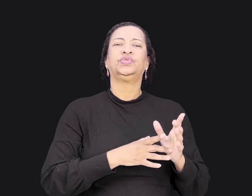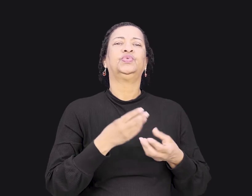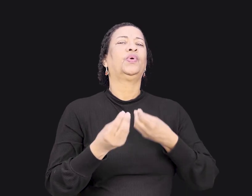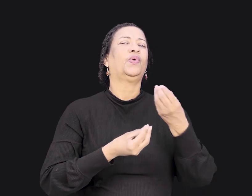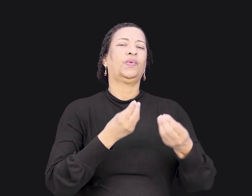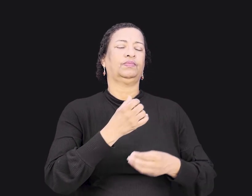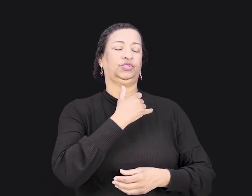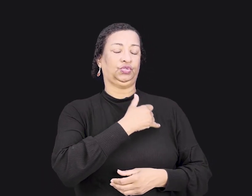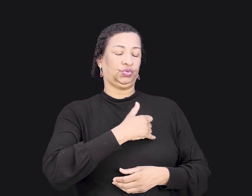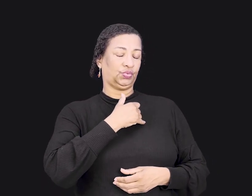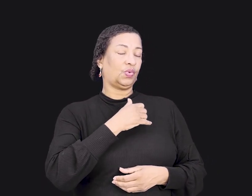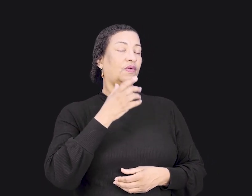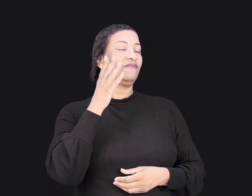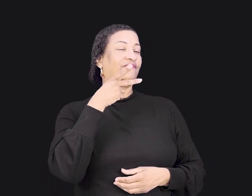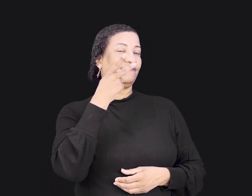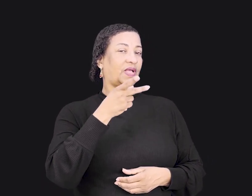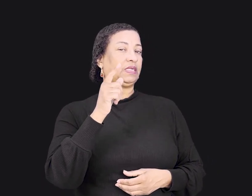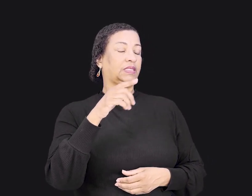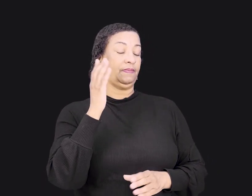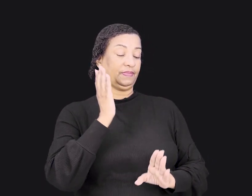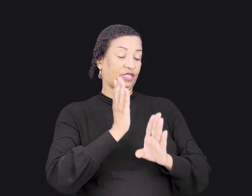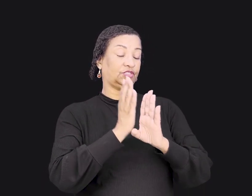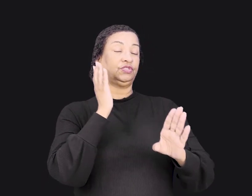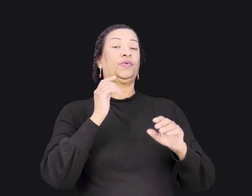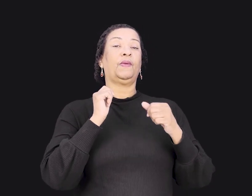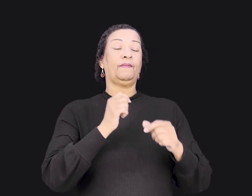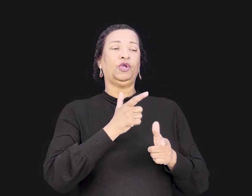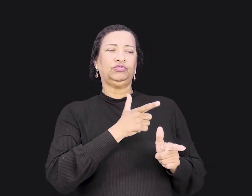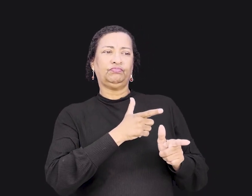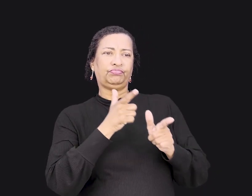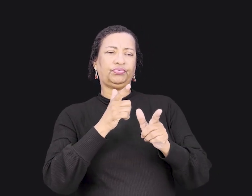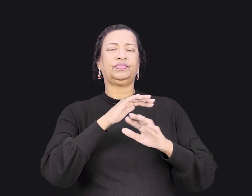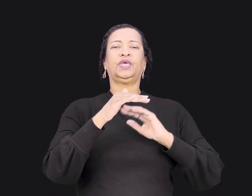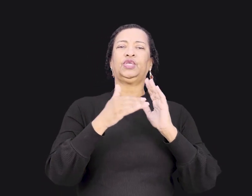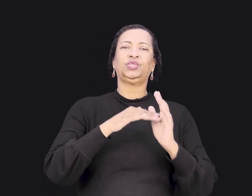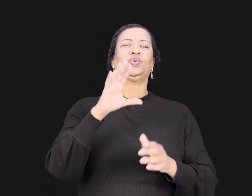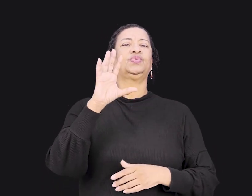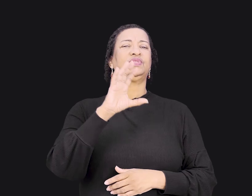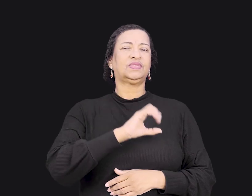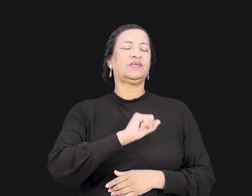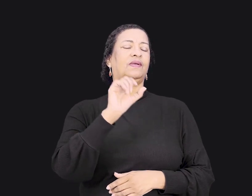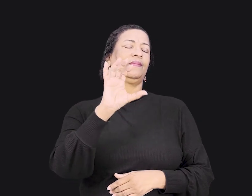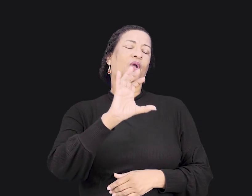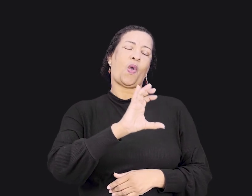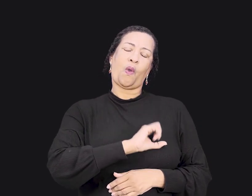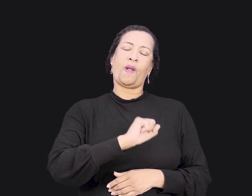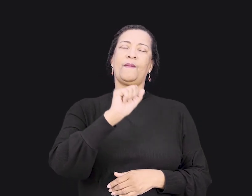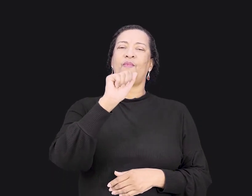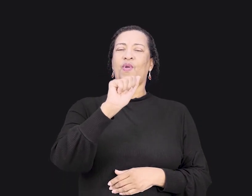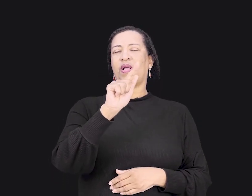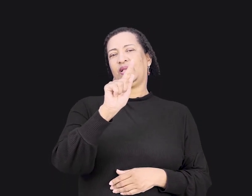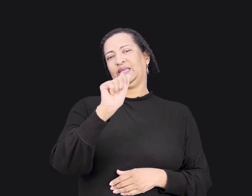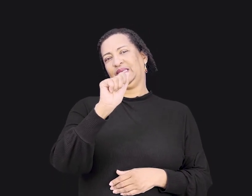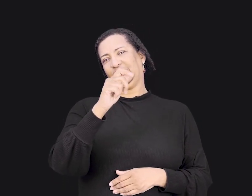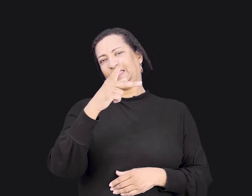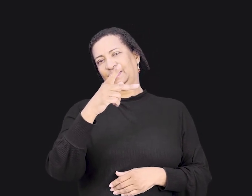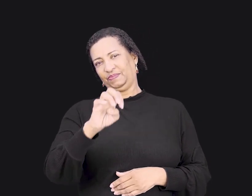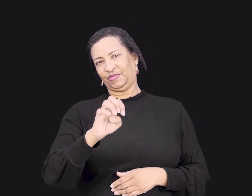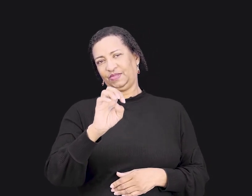maneira de descobrir é a seguinte: você pode atirar em todos aqueles que amam com o amor ágape, o amor